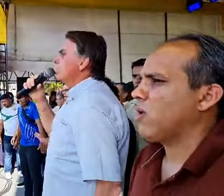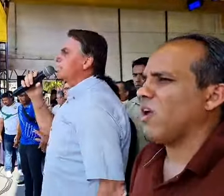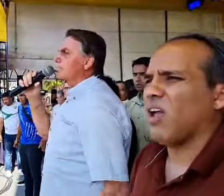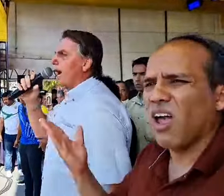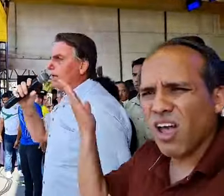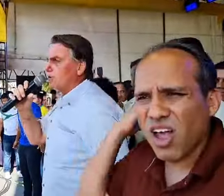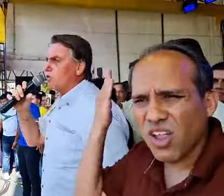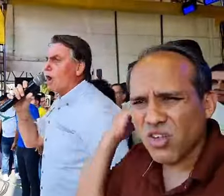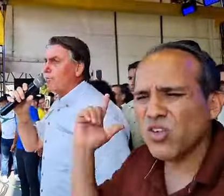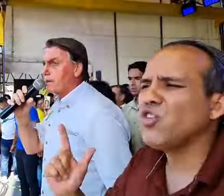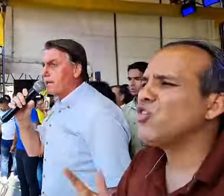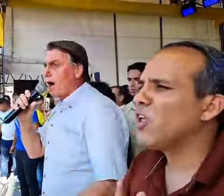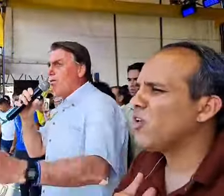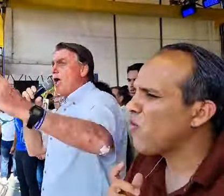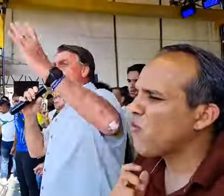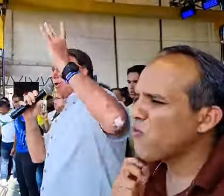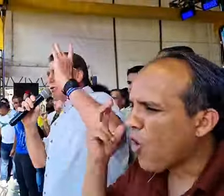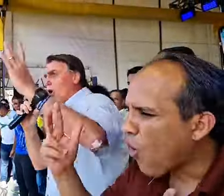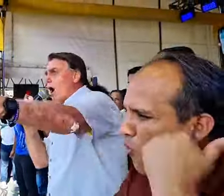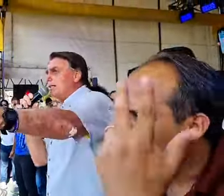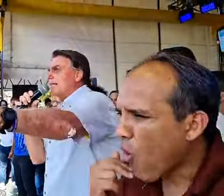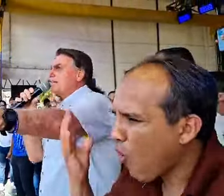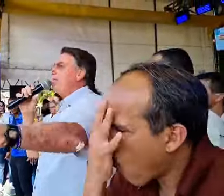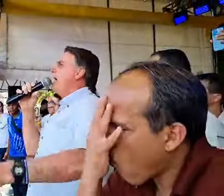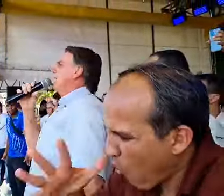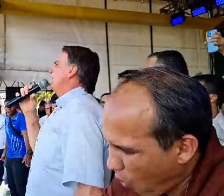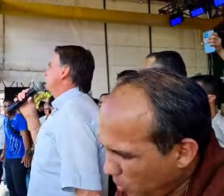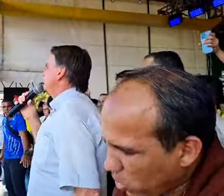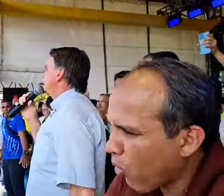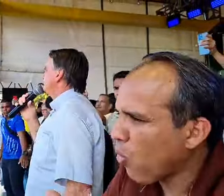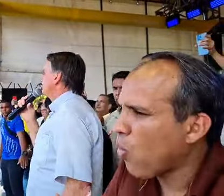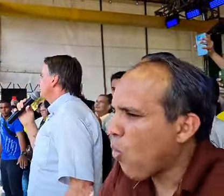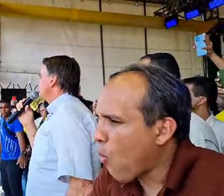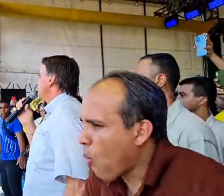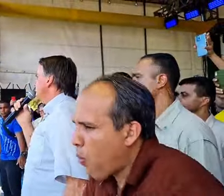Tínhamos escândalo de corrupção toda semana.